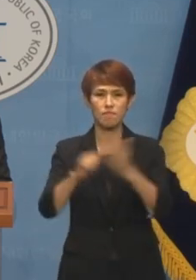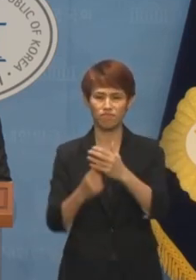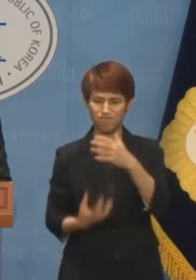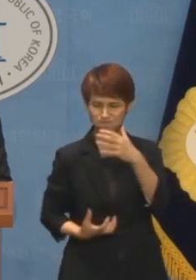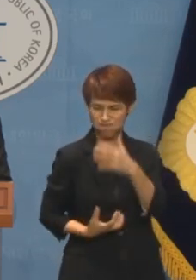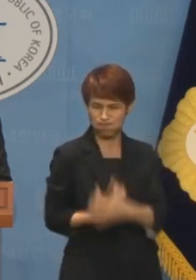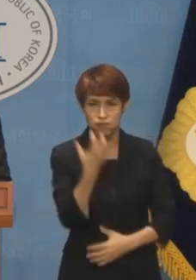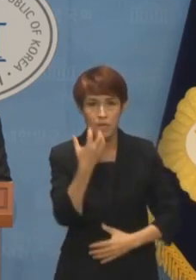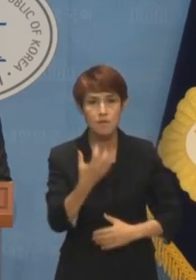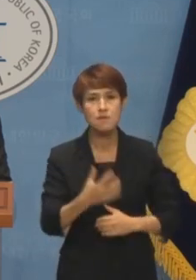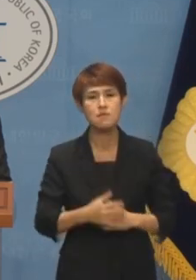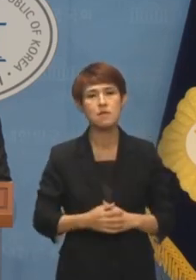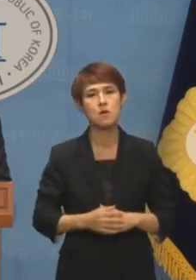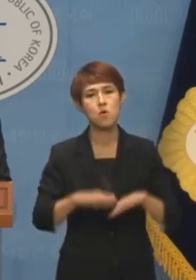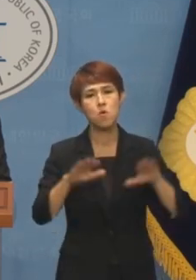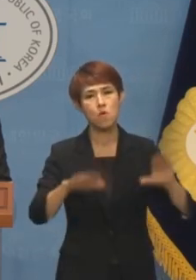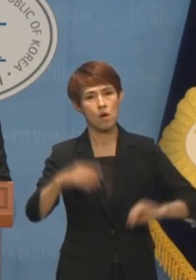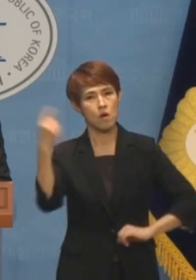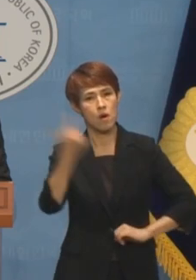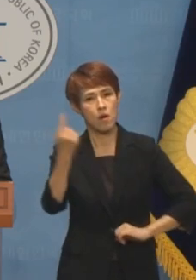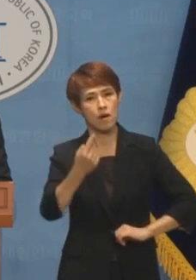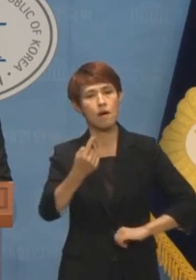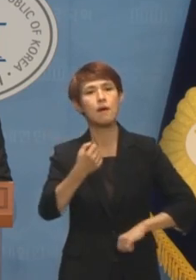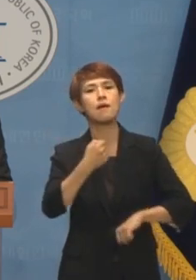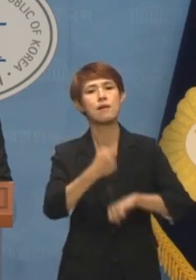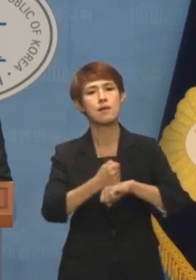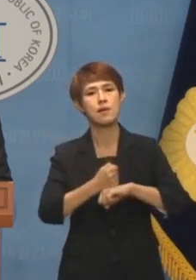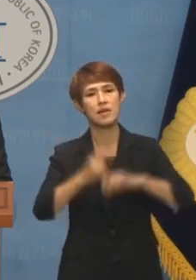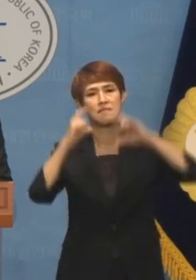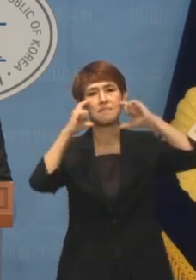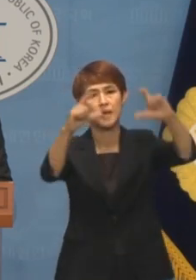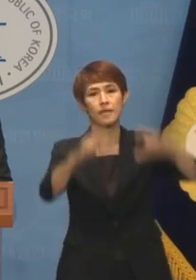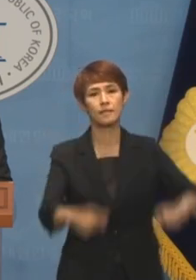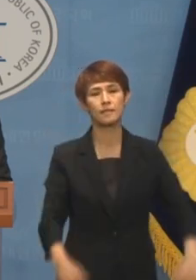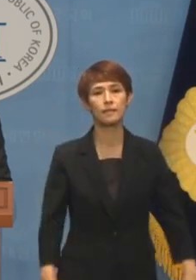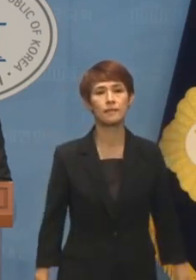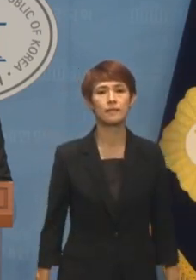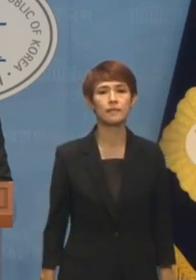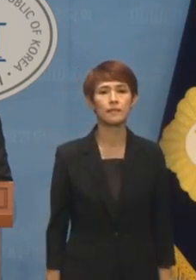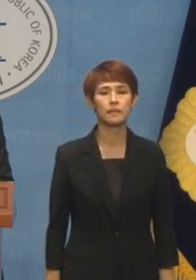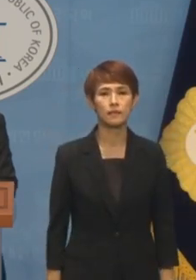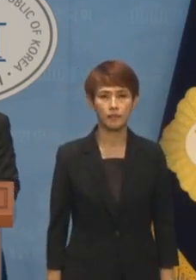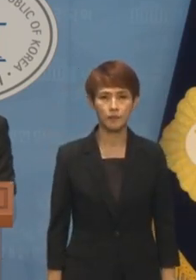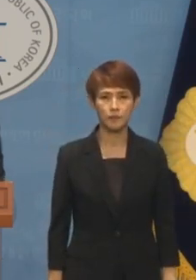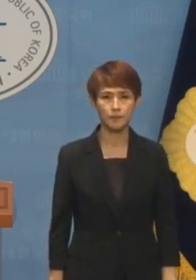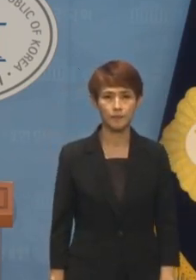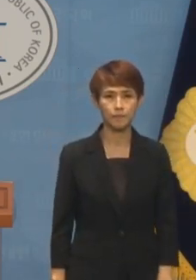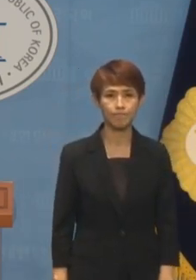분노를 온몸으로 감당할 것임을 엄중히 경고합니다. 이상입니다.